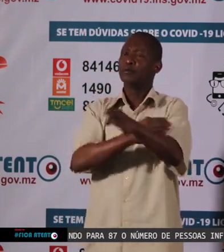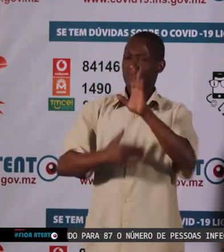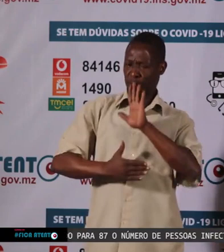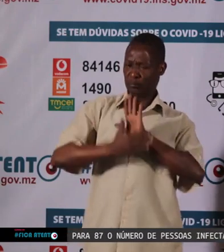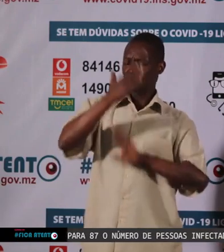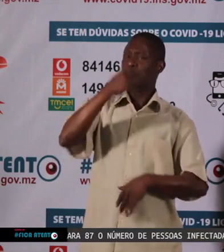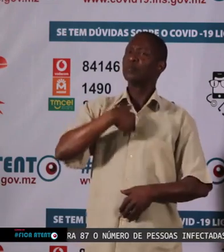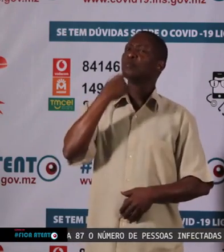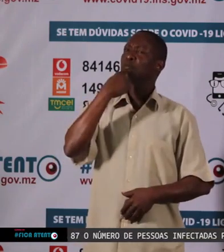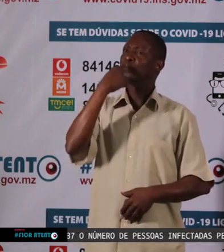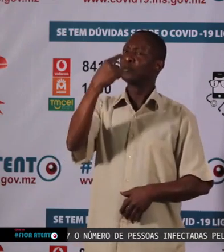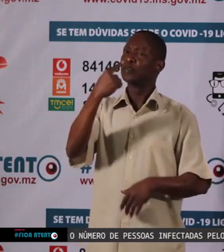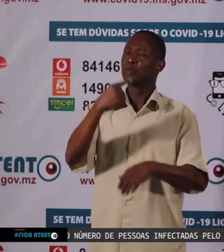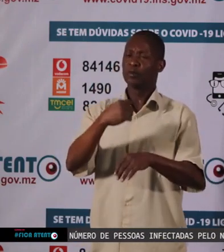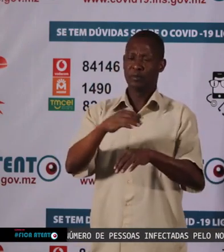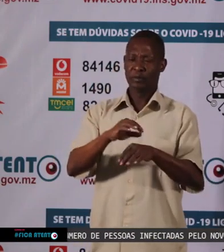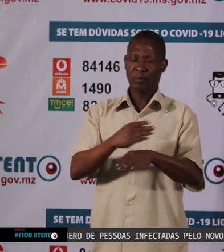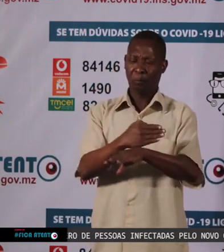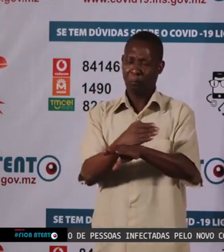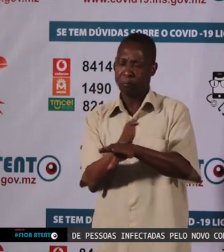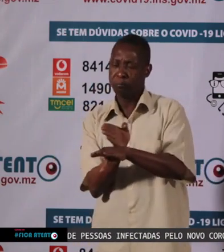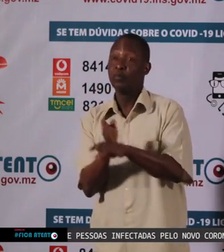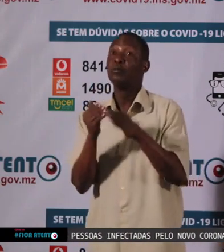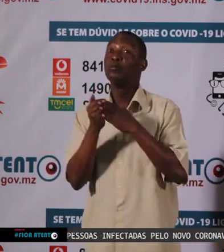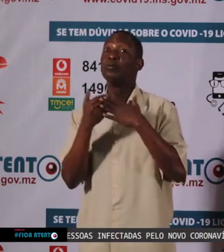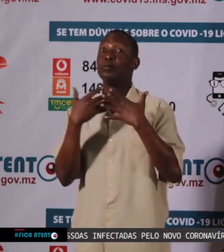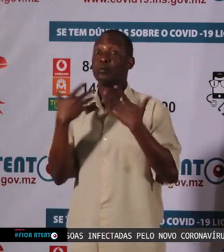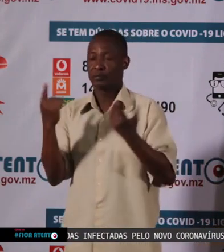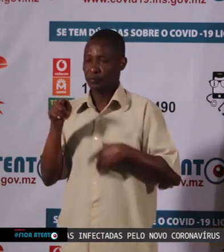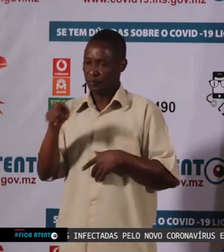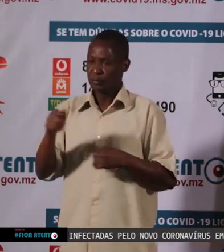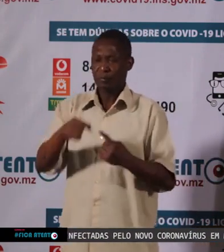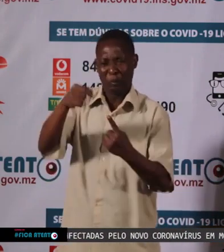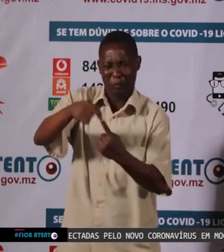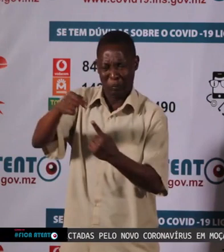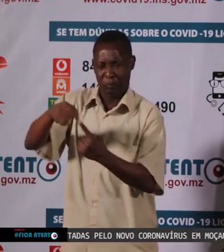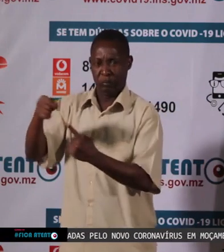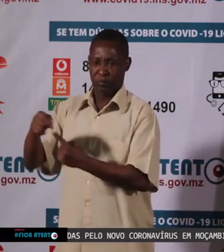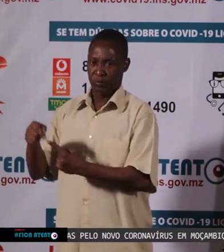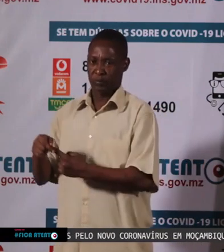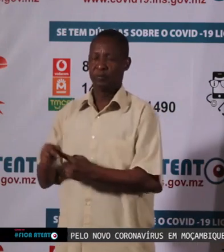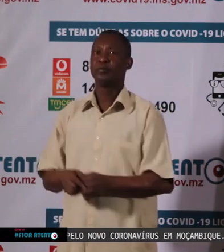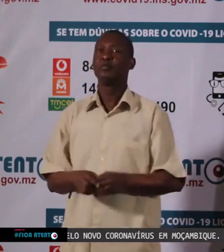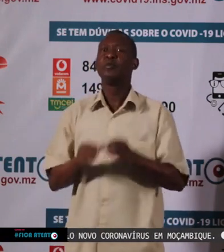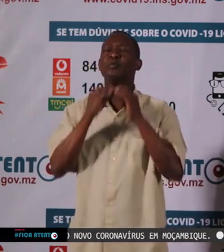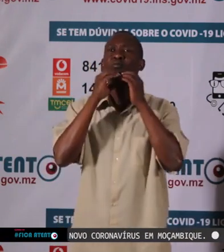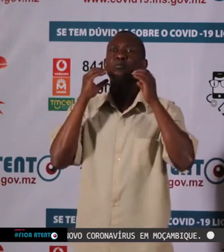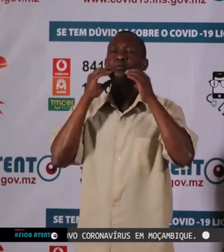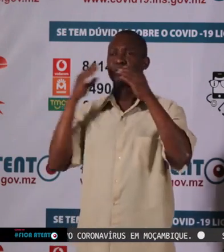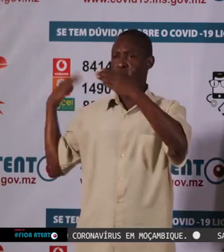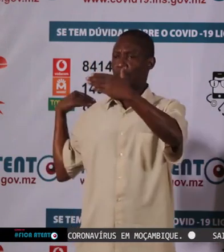fazer testes adicionais. Portanto, em termos cumulativos, Moçambique já